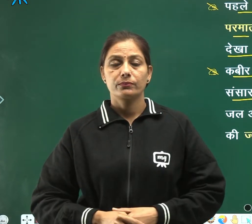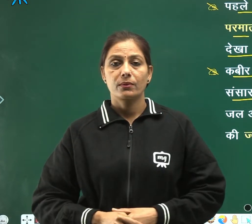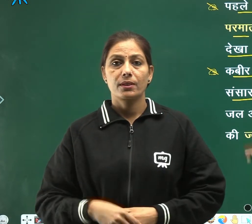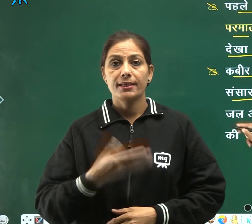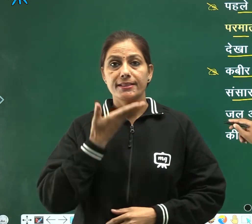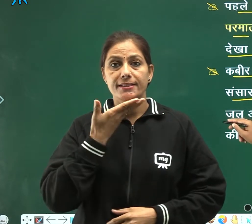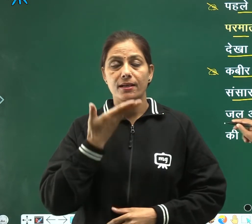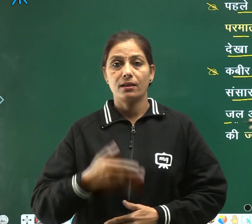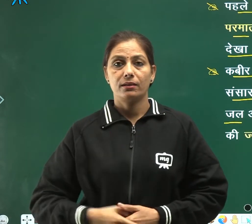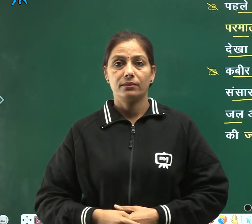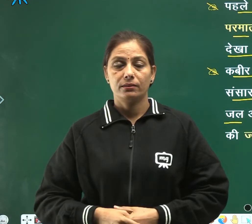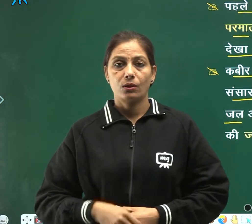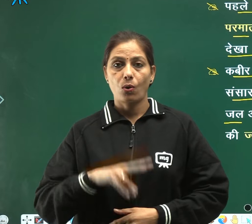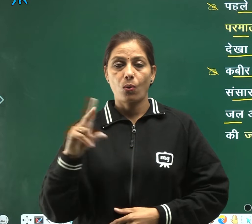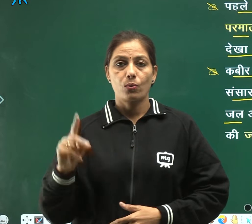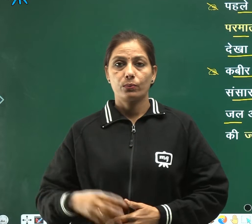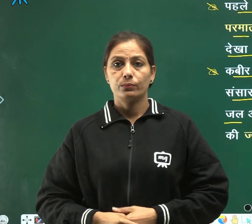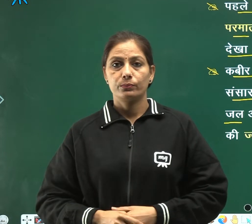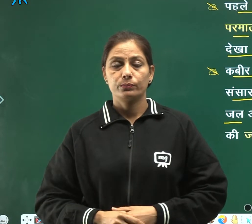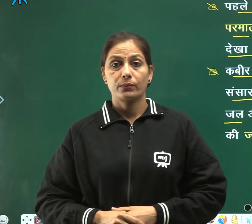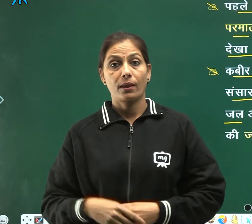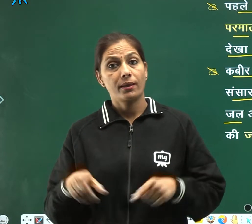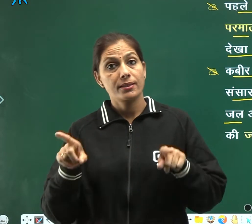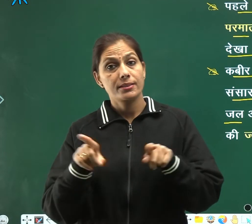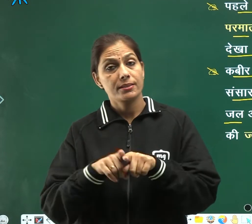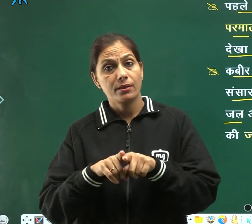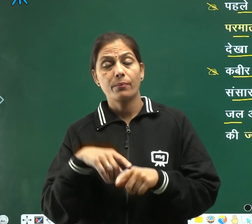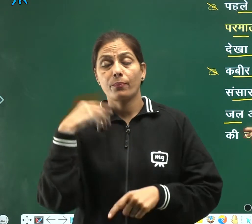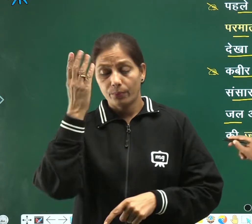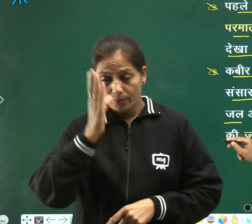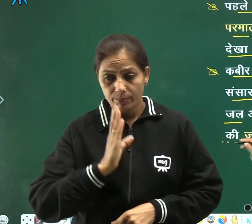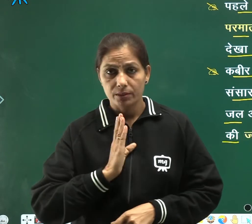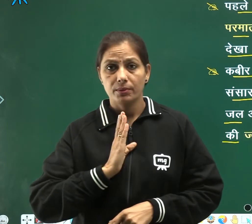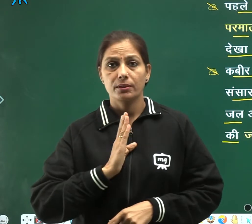जल और एक ही परमात्मा की ज्योति